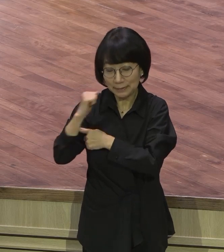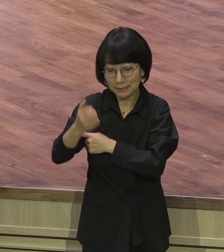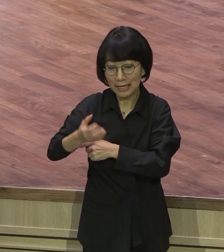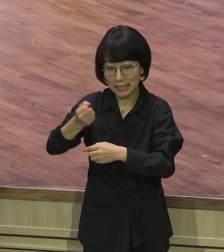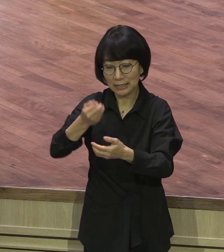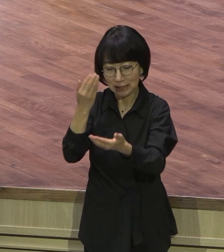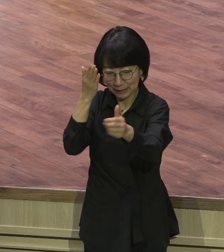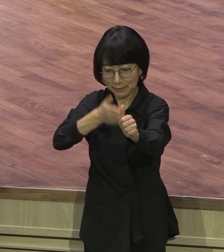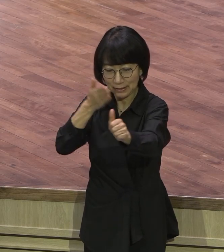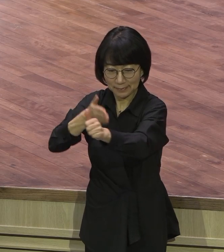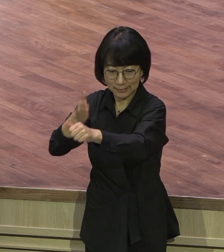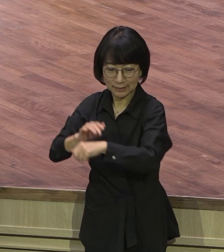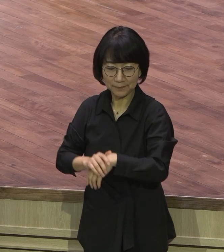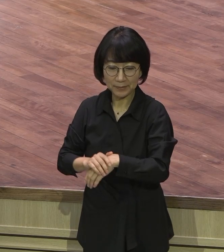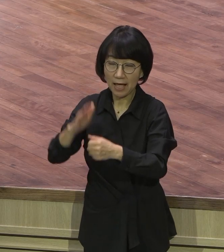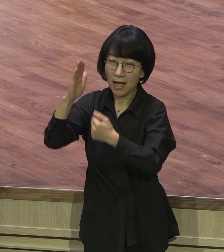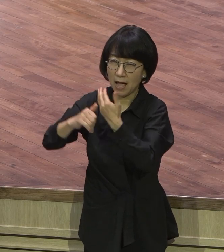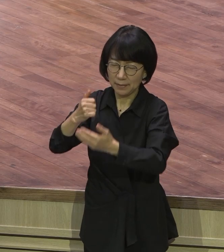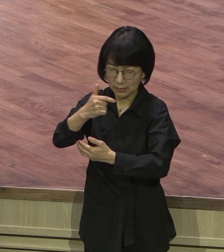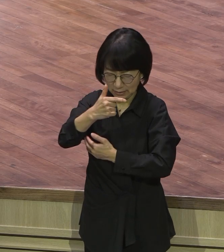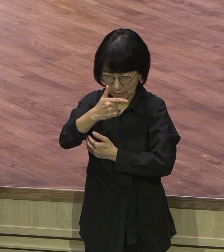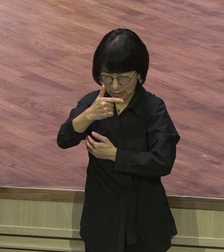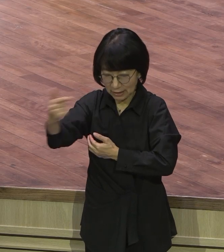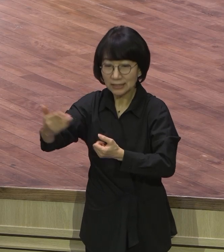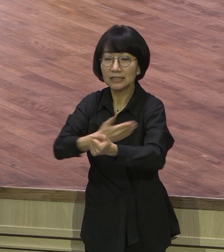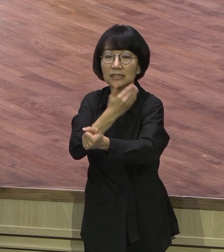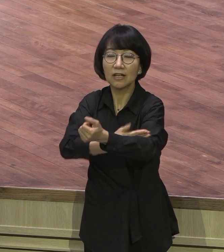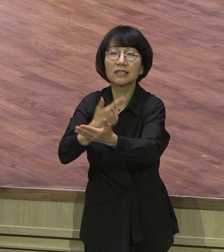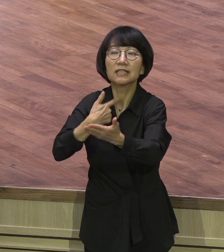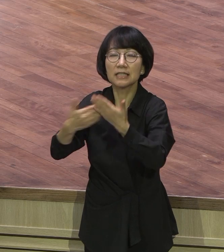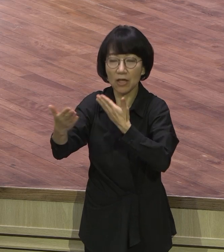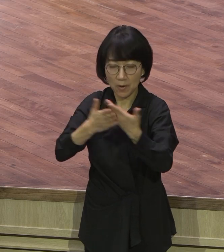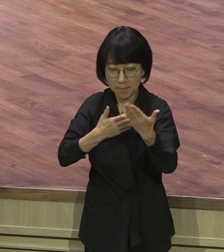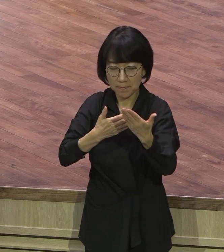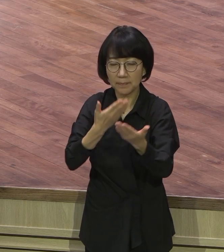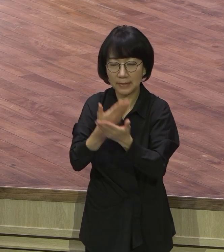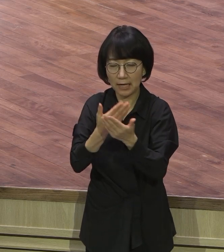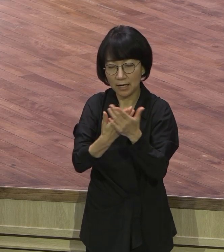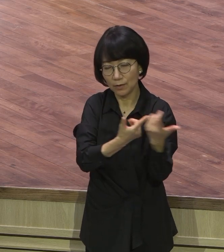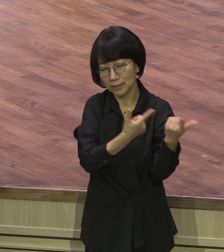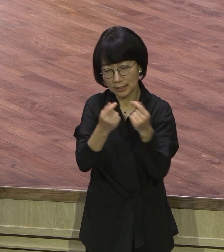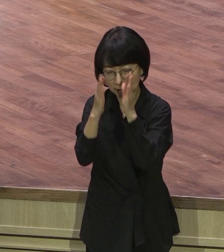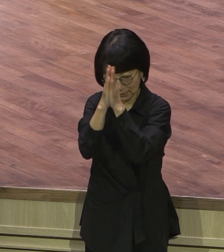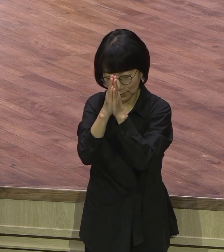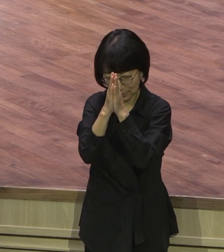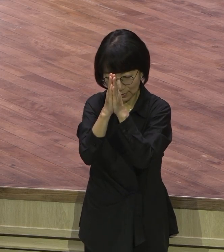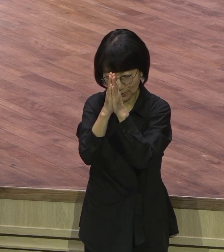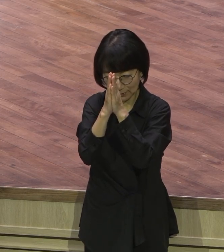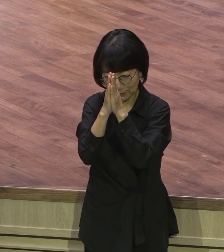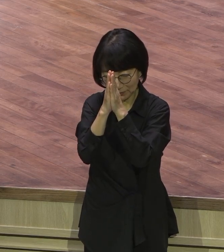붙잡고 기도하시고 하나님의 스케일을 체험할 수 있는 그런 삶의 대결을 하고 우리 다 주의하면서 기도하겠습니다 주인요 주인요